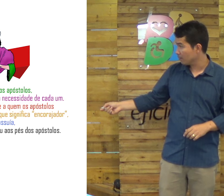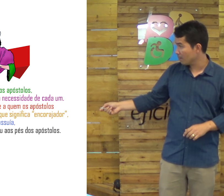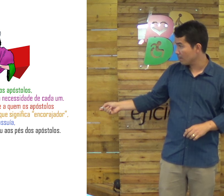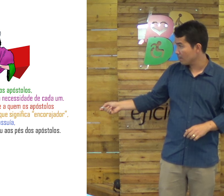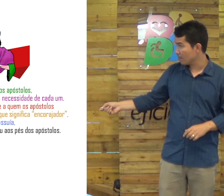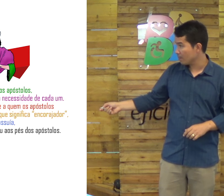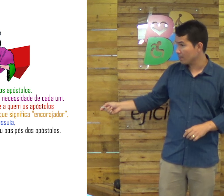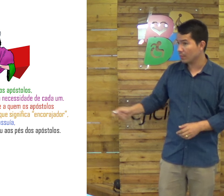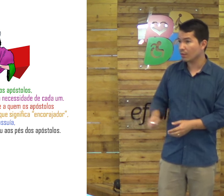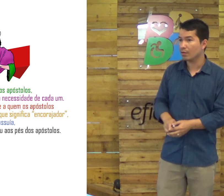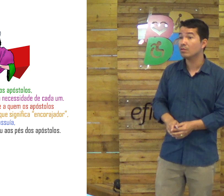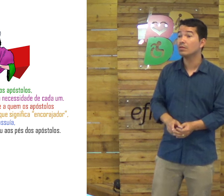Distribuíam.